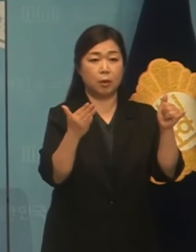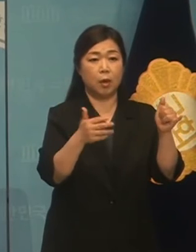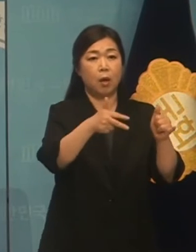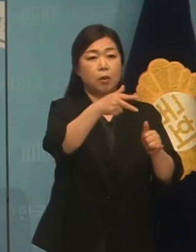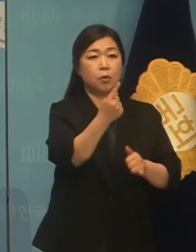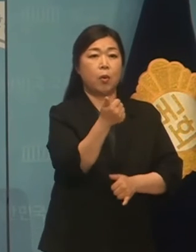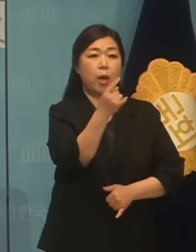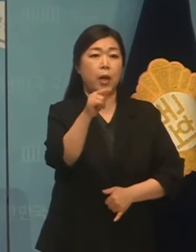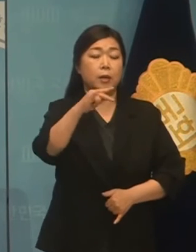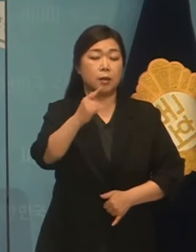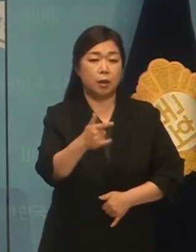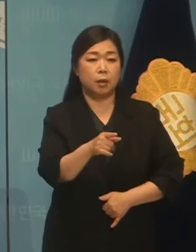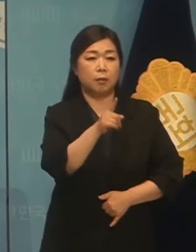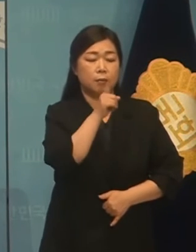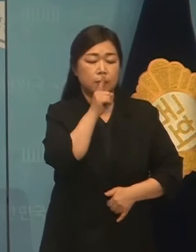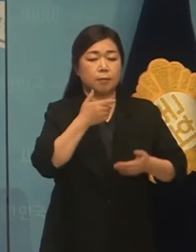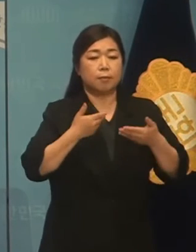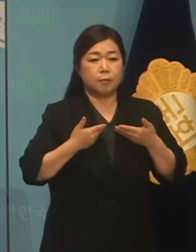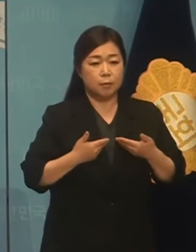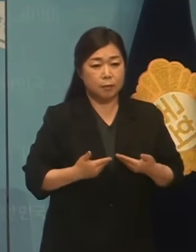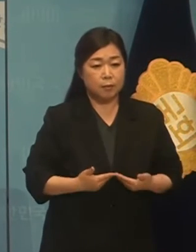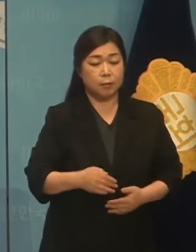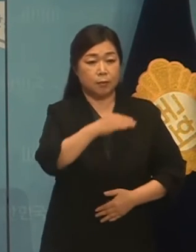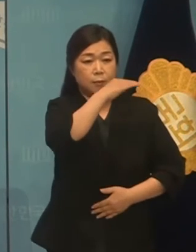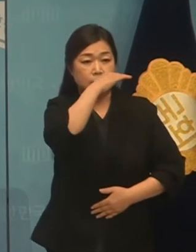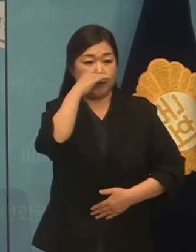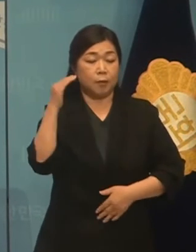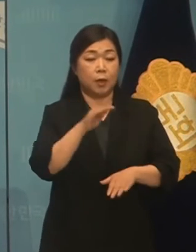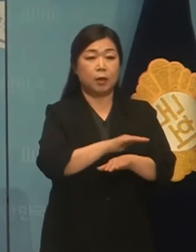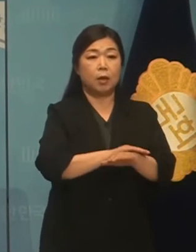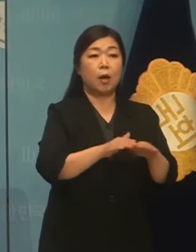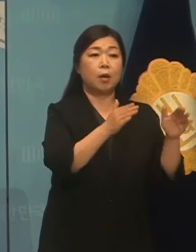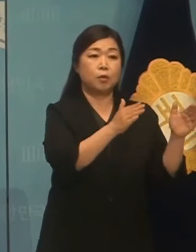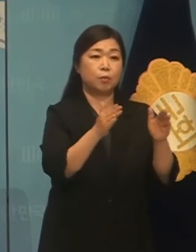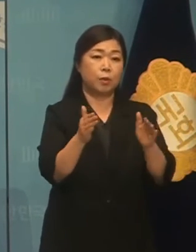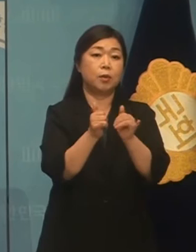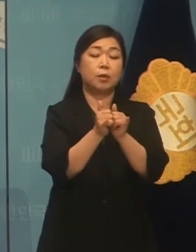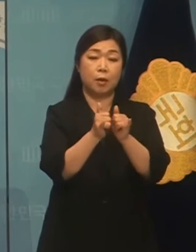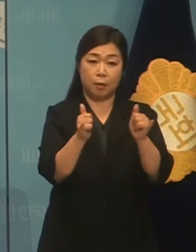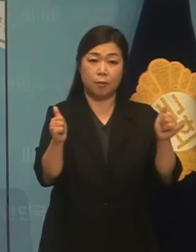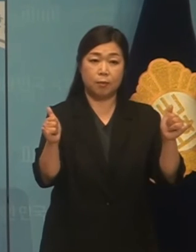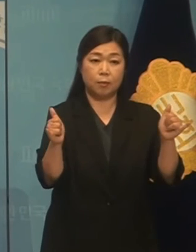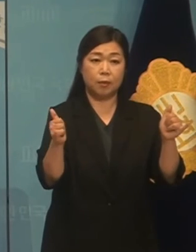조혜진은 조용히 제대로 준비해온 일꾼입니다.